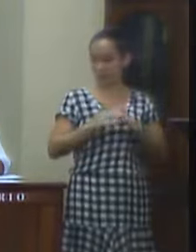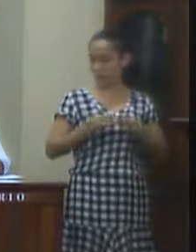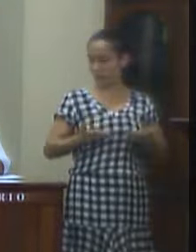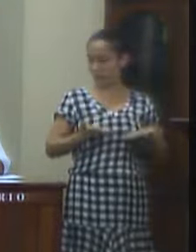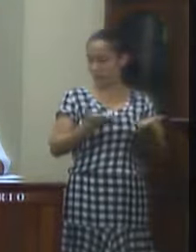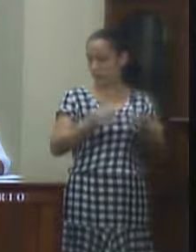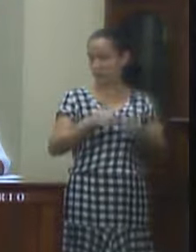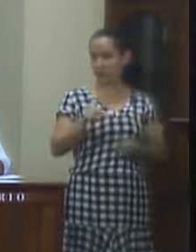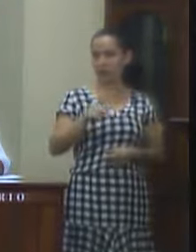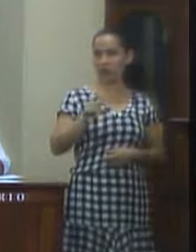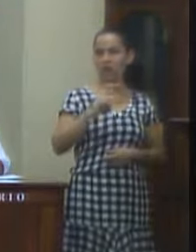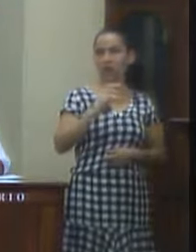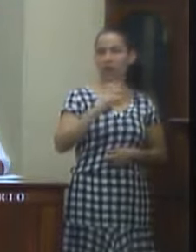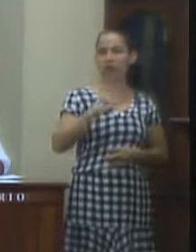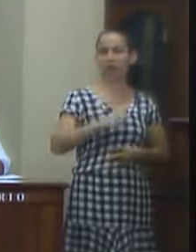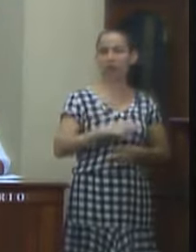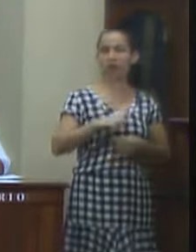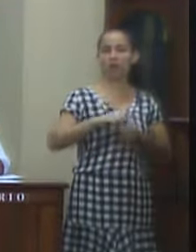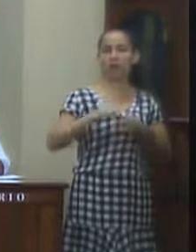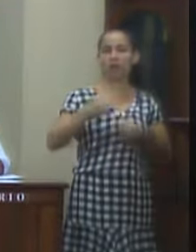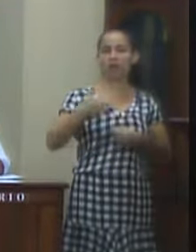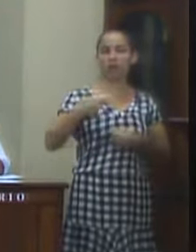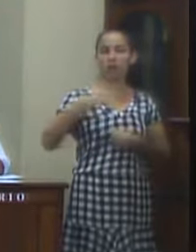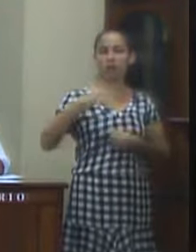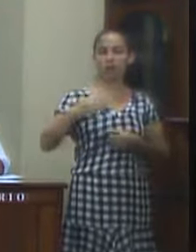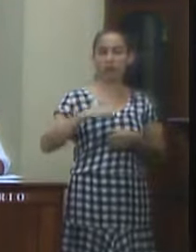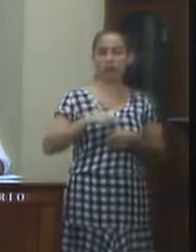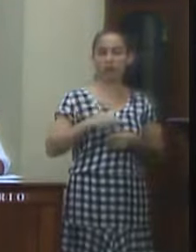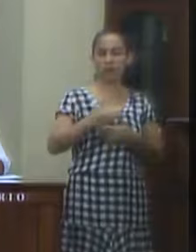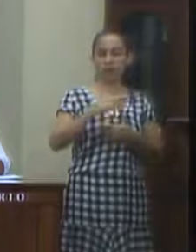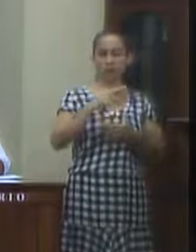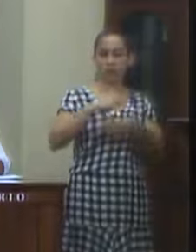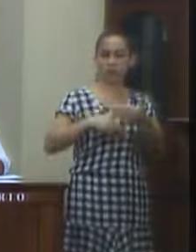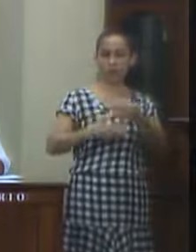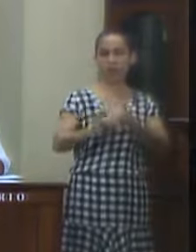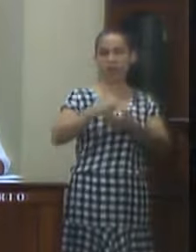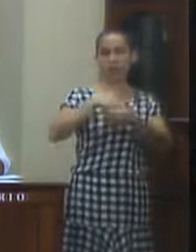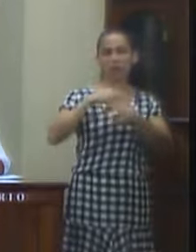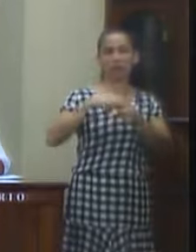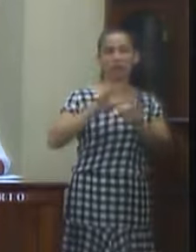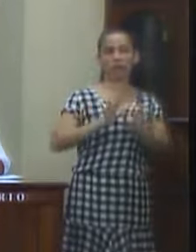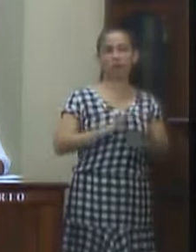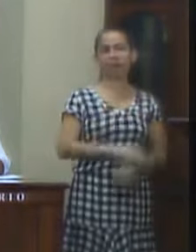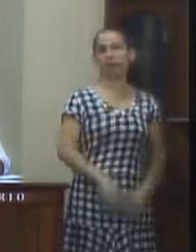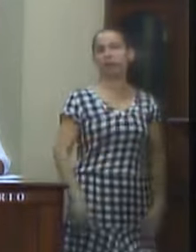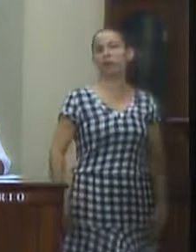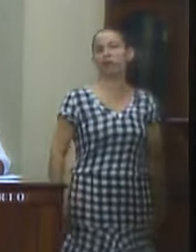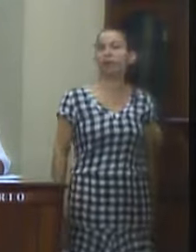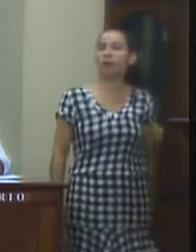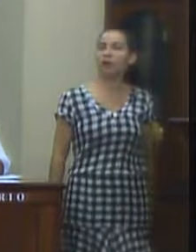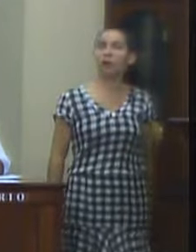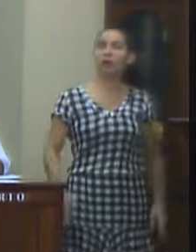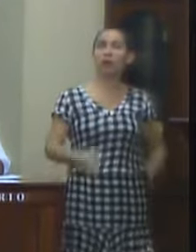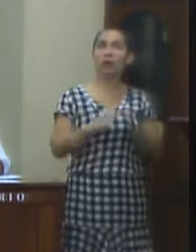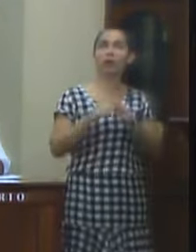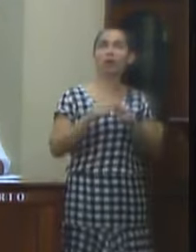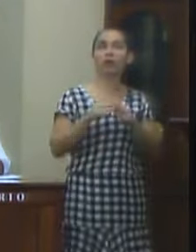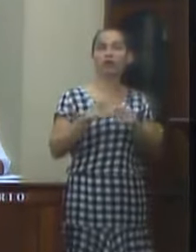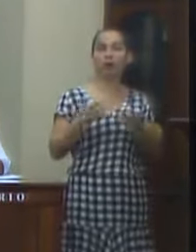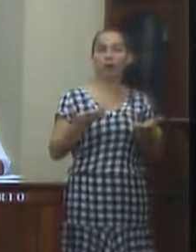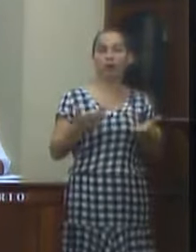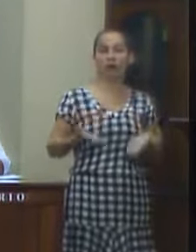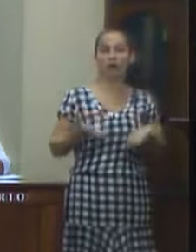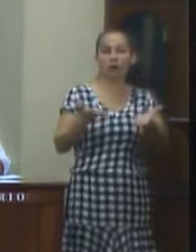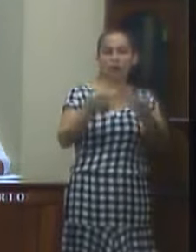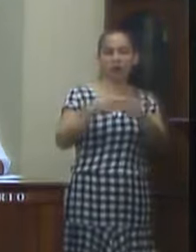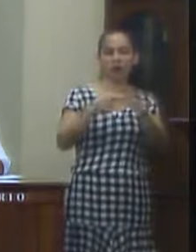lhe confere no artigo 123 do Regimento Interno, solicita a Vossa Excelência que seja submetida a presente